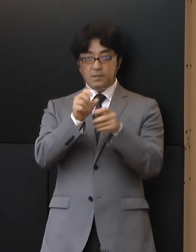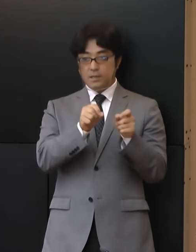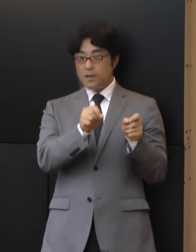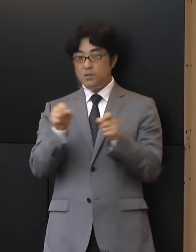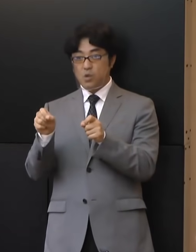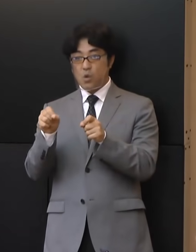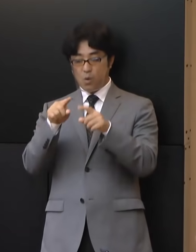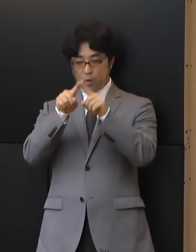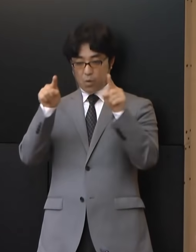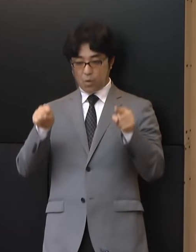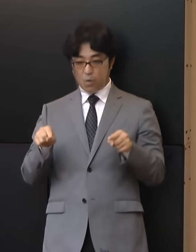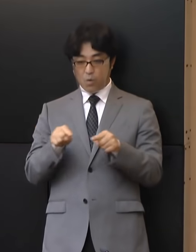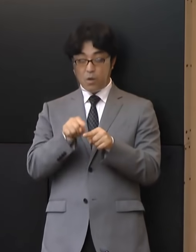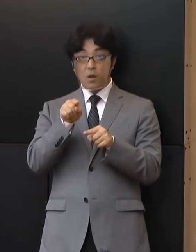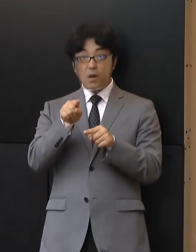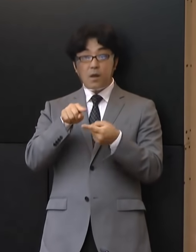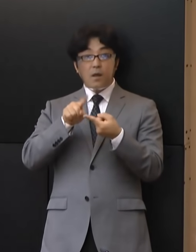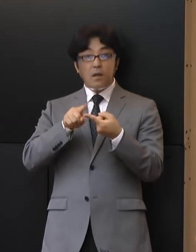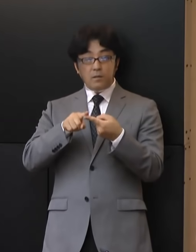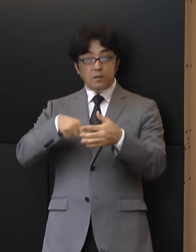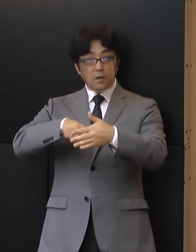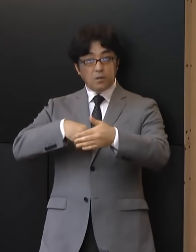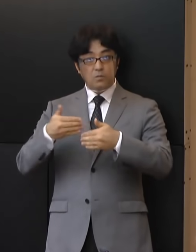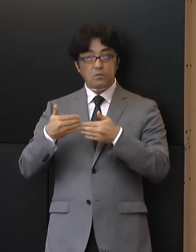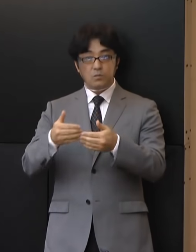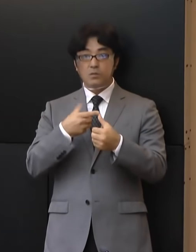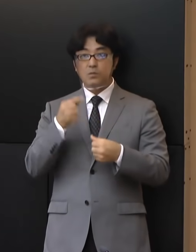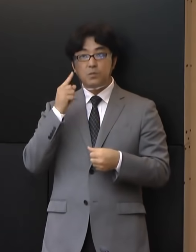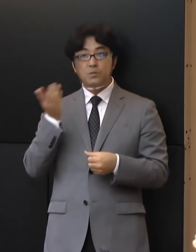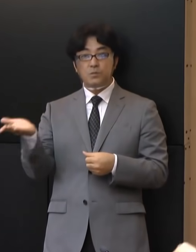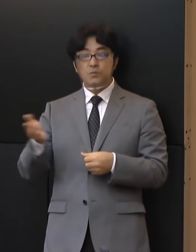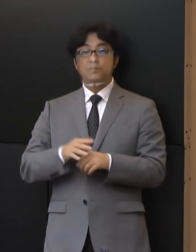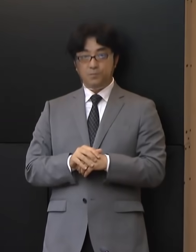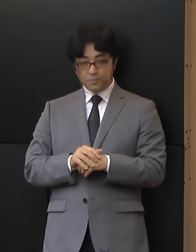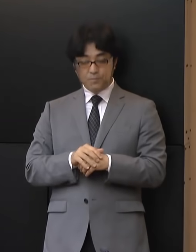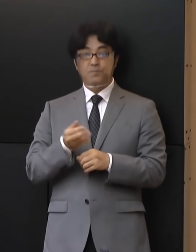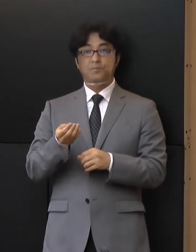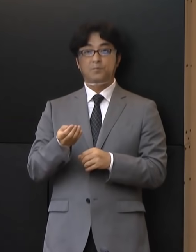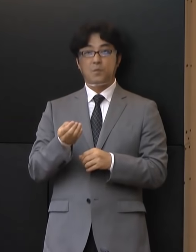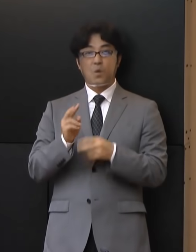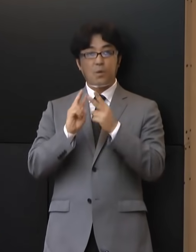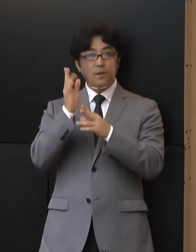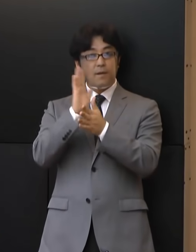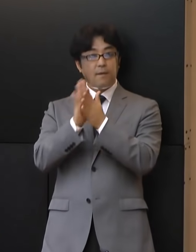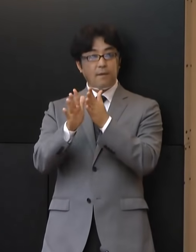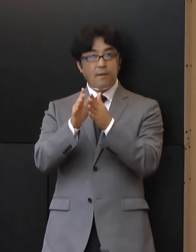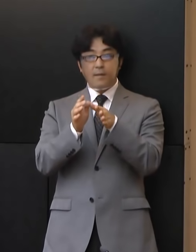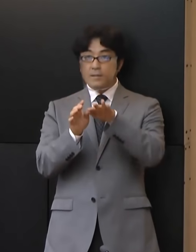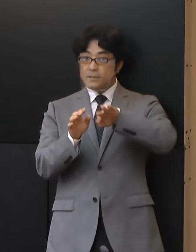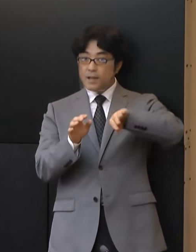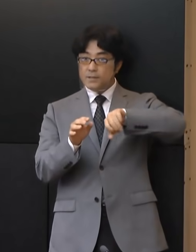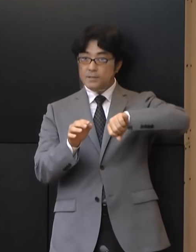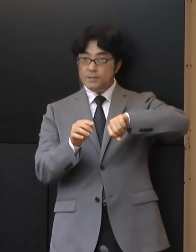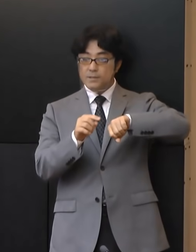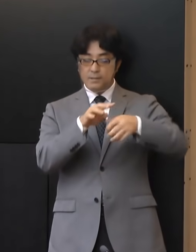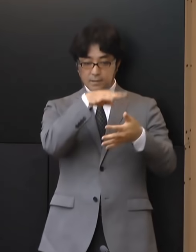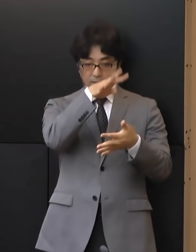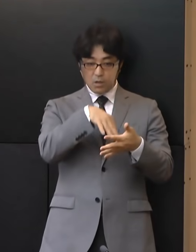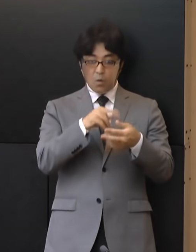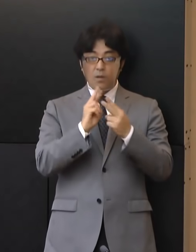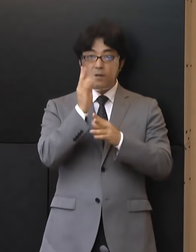ます。これに沿って説明させていただきます。まず左側で沖縄県の医療体制の現状ということ